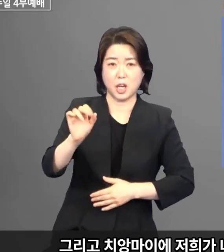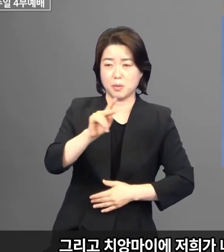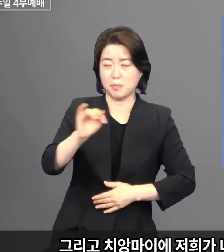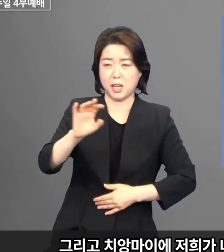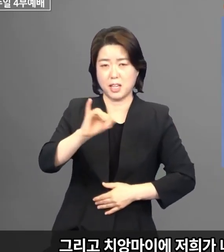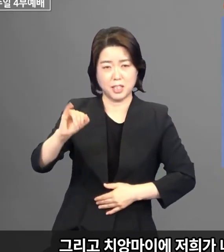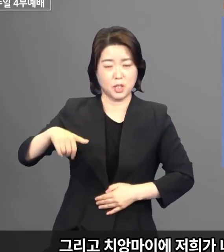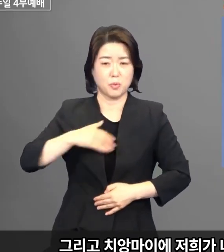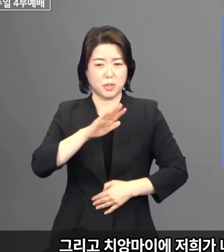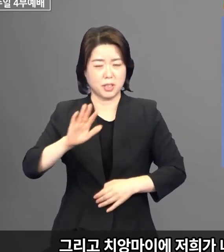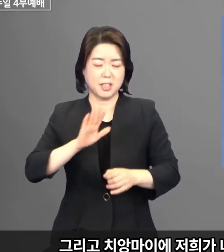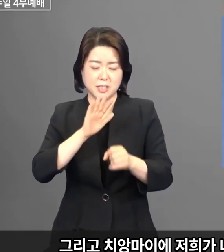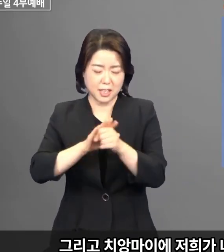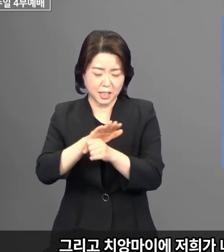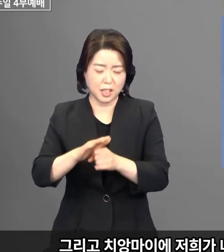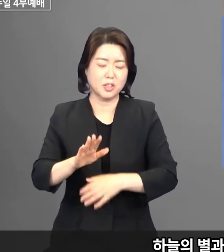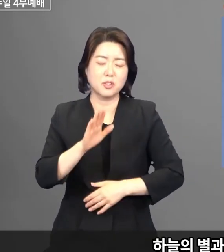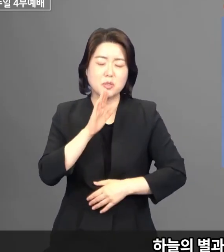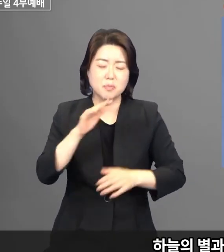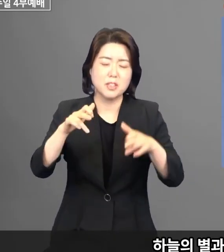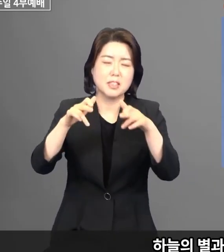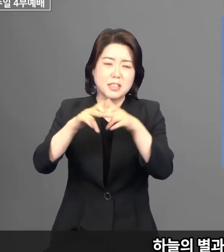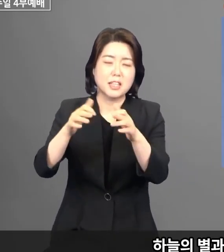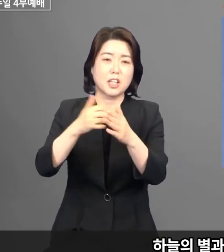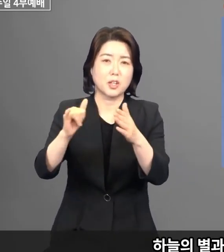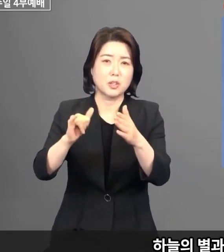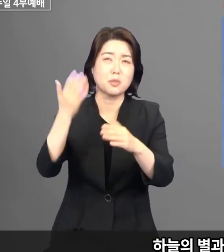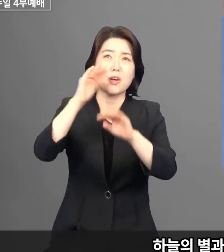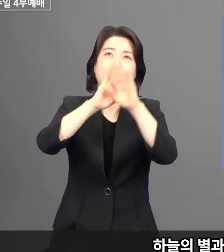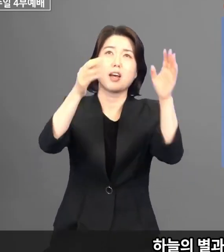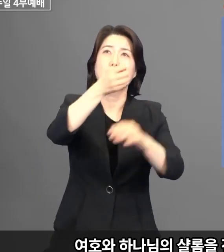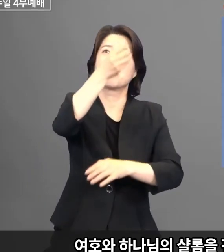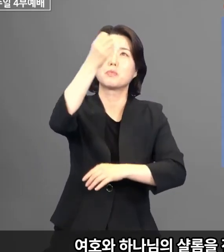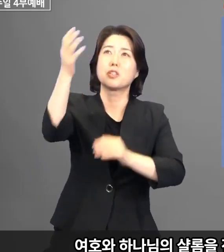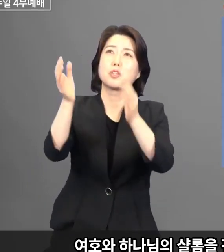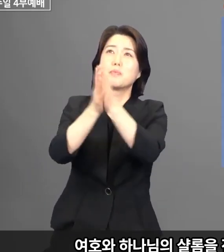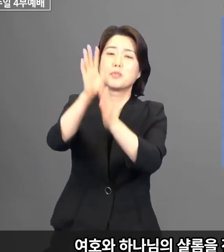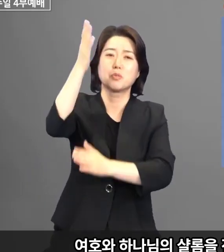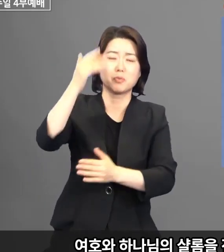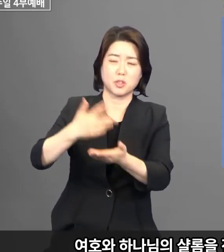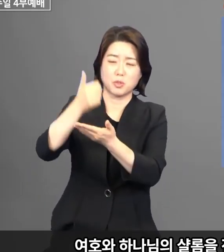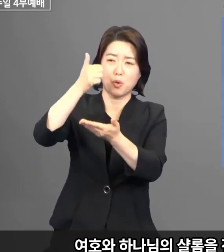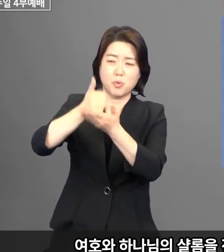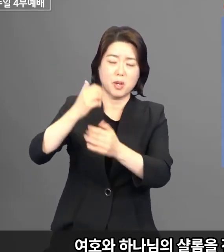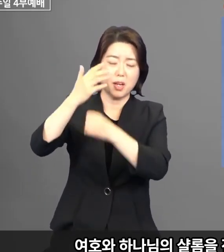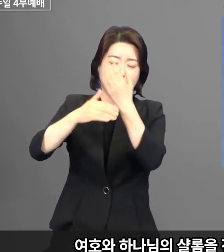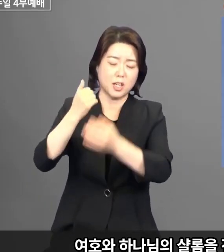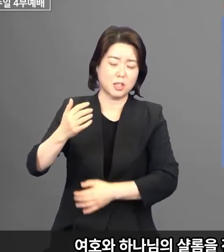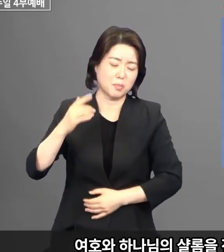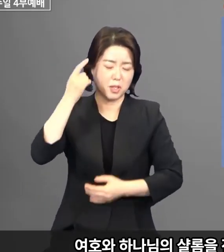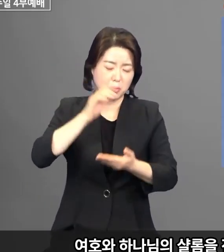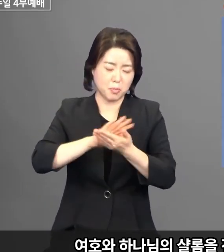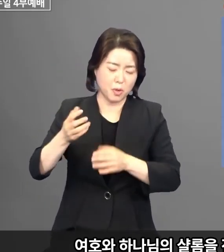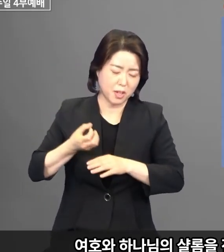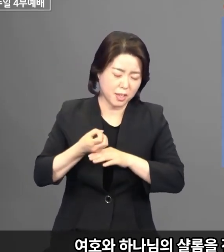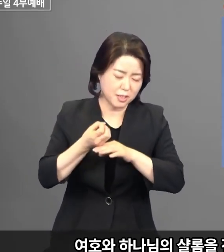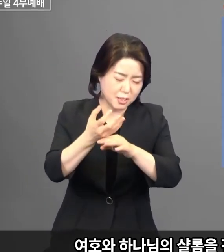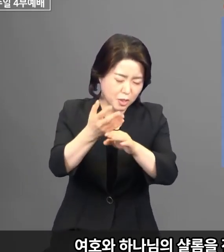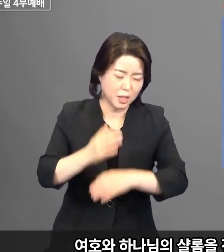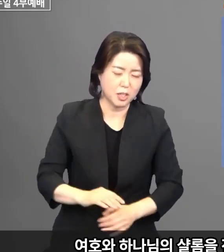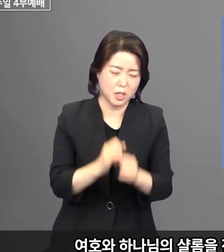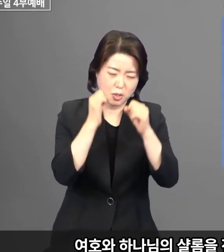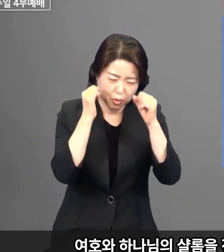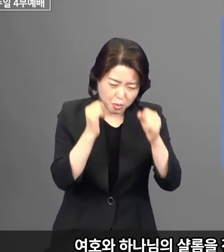너무 사랑하는 장애 가정들이 하늘의 별과 같이 빛나며 여호와 하나님의 샬롬을 전하는